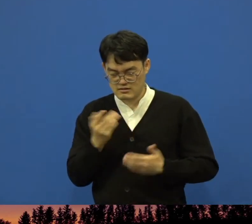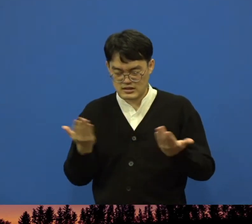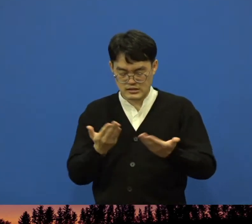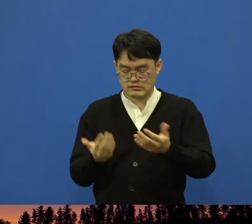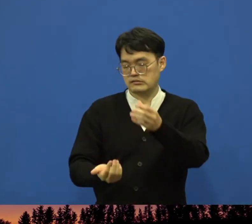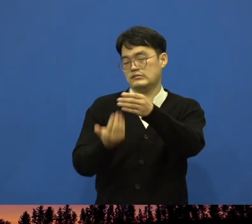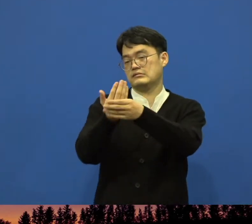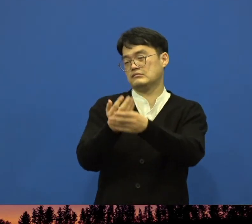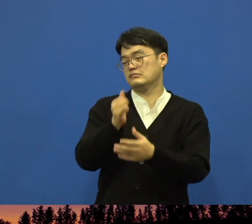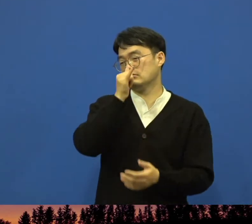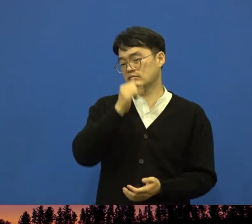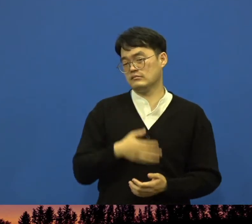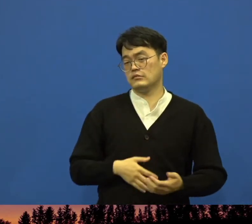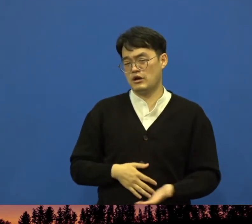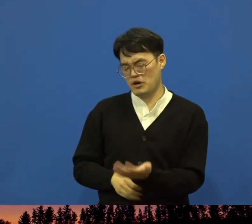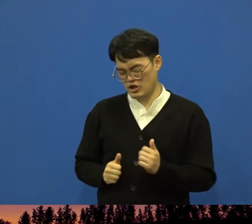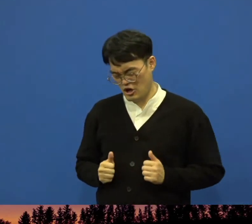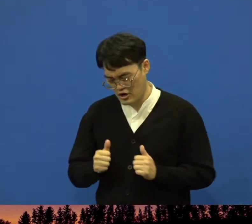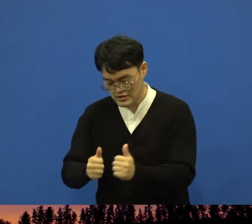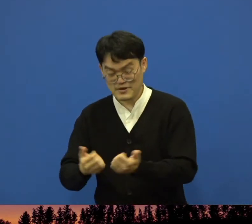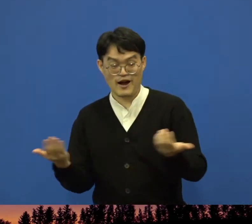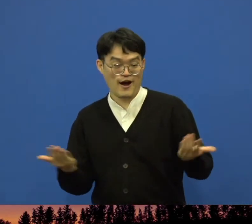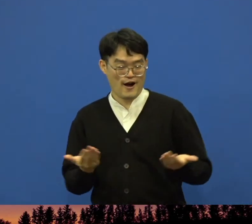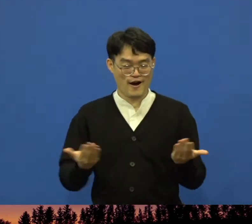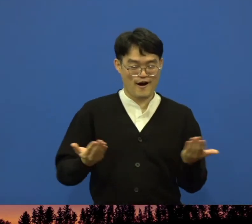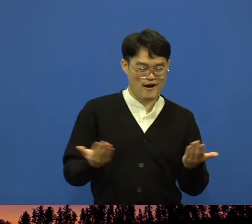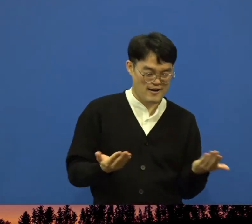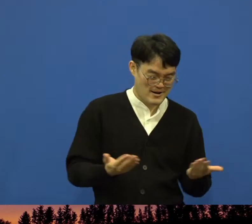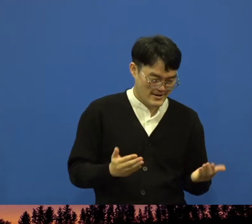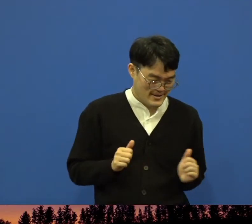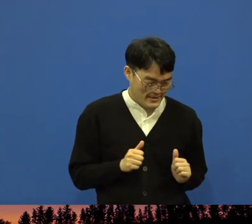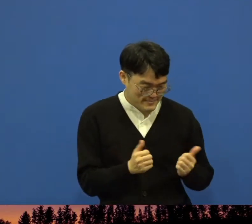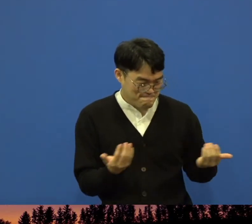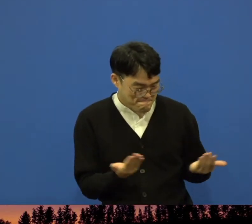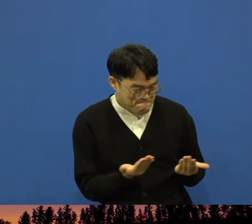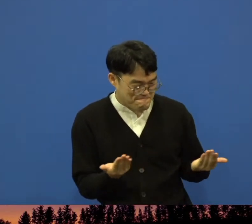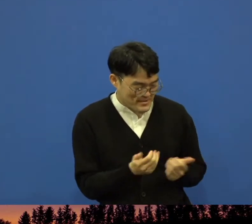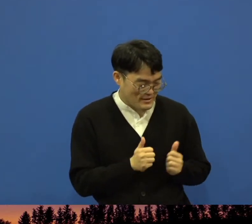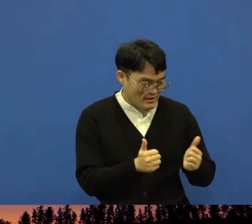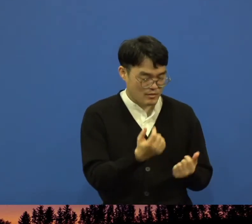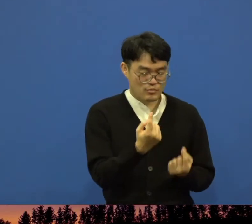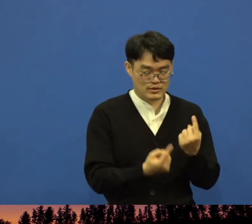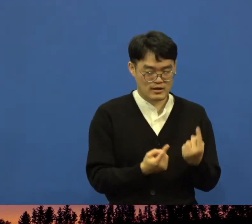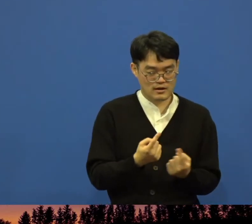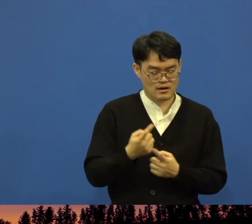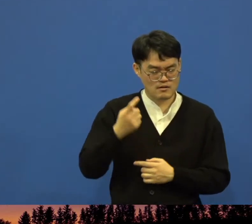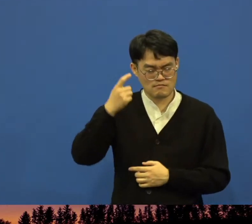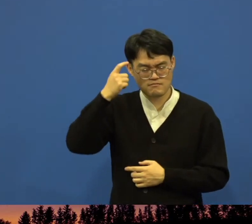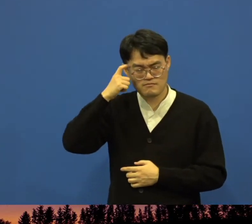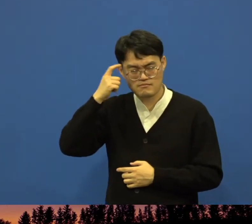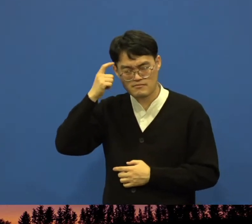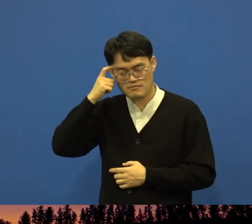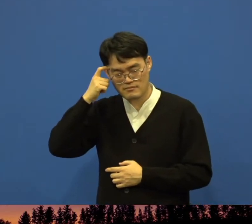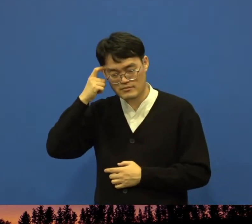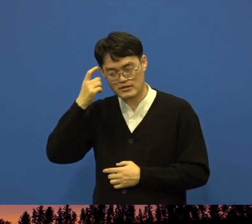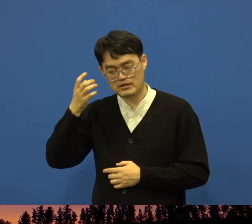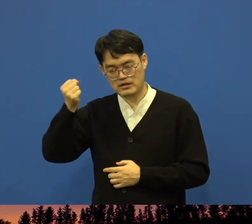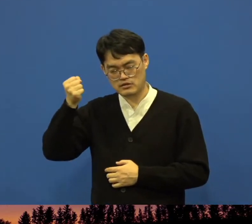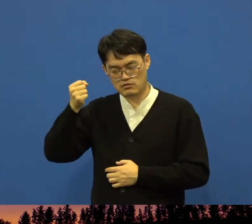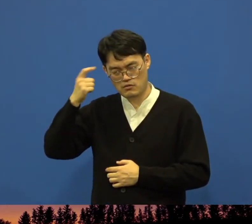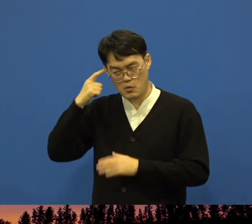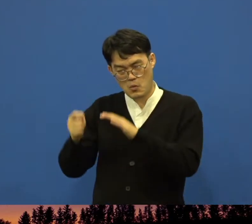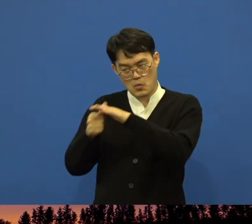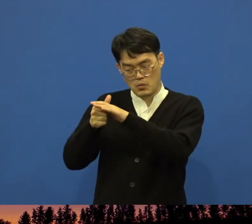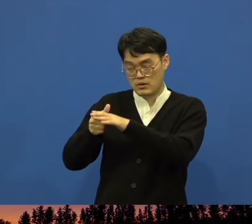그러니까 열심히 일을 하려고 하기보다는 어떤 면에서 그 지성을 통하여 하나님을 대적하는 문화를 만들어내고